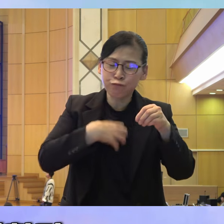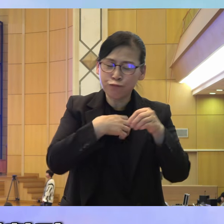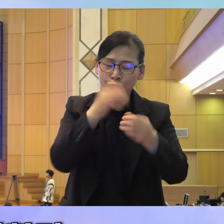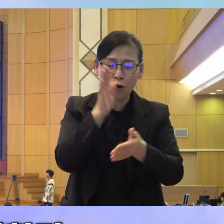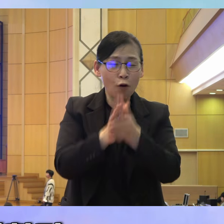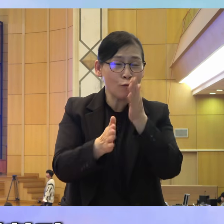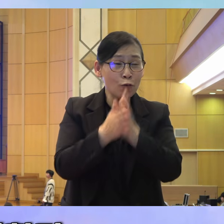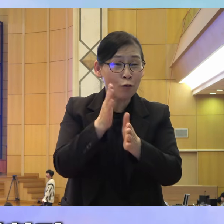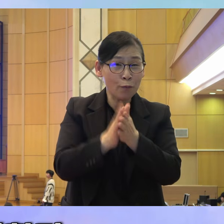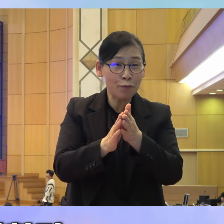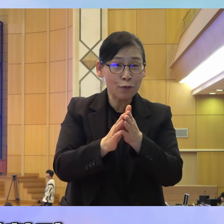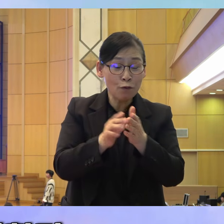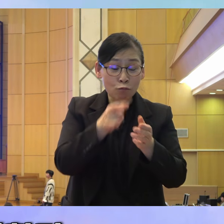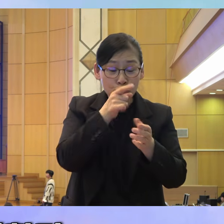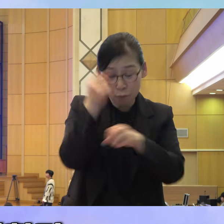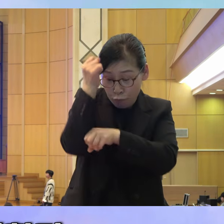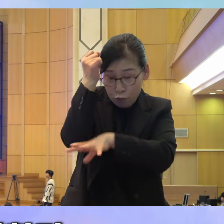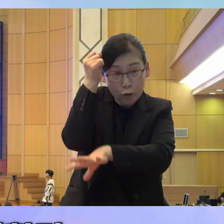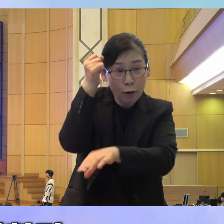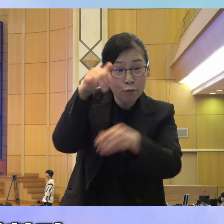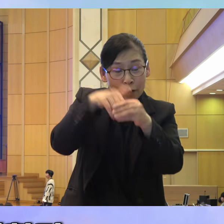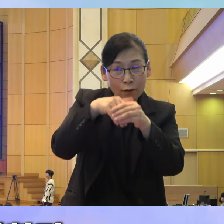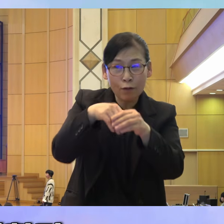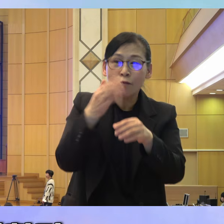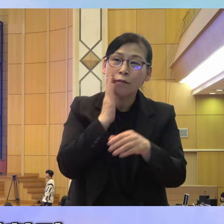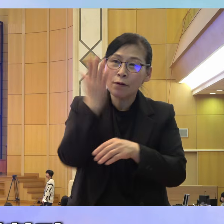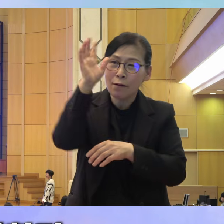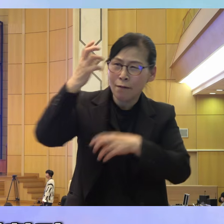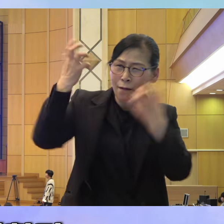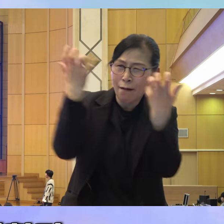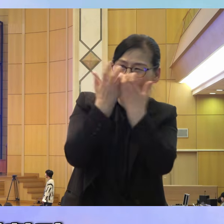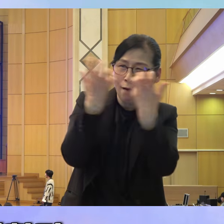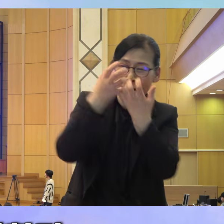없고 물이 있으니까 청청하고